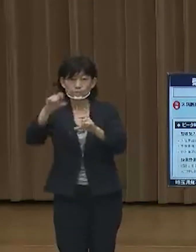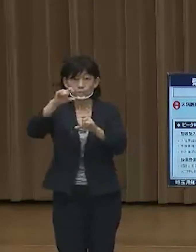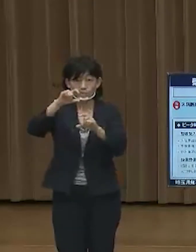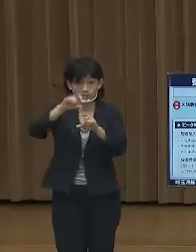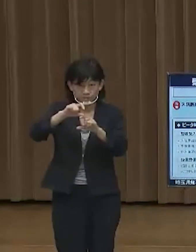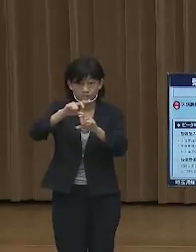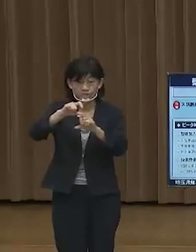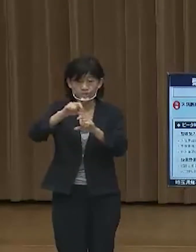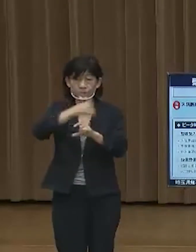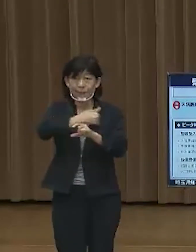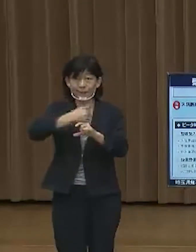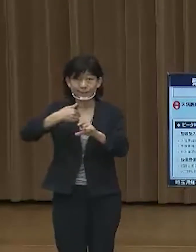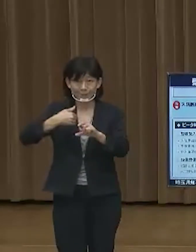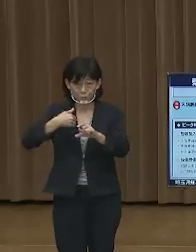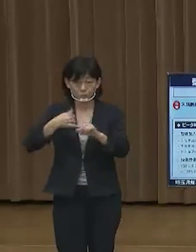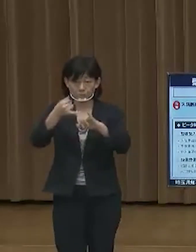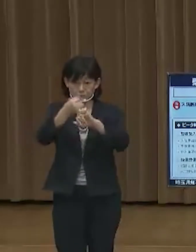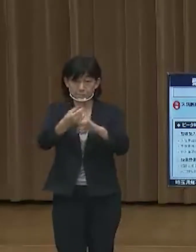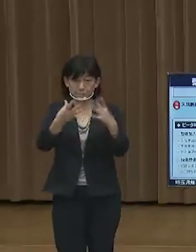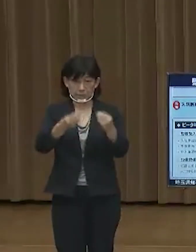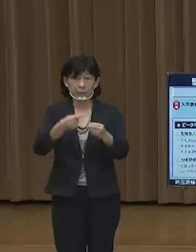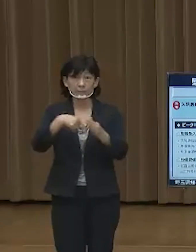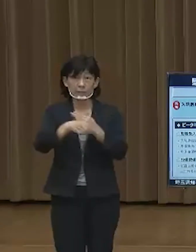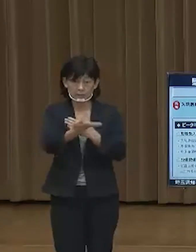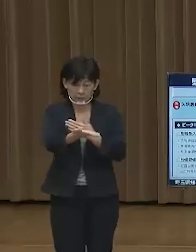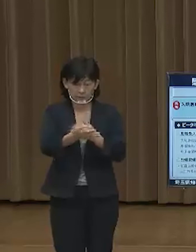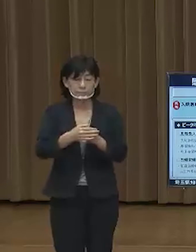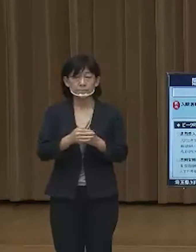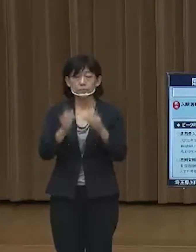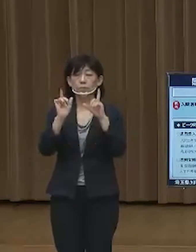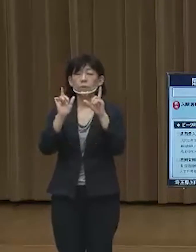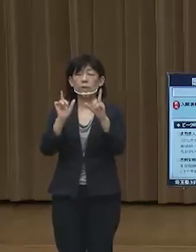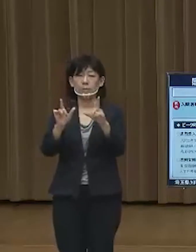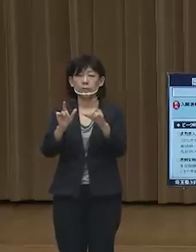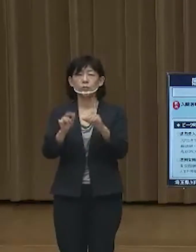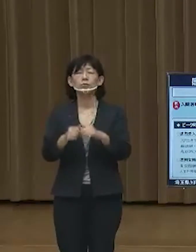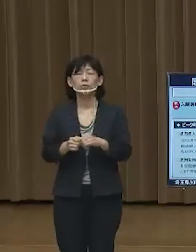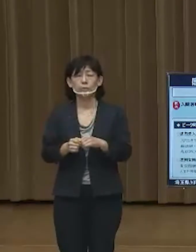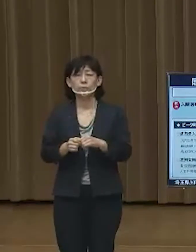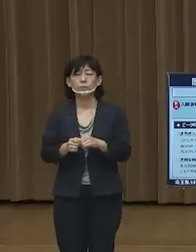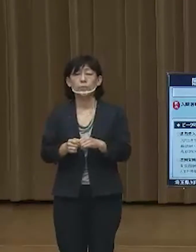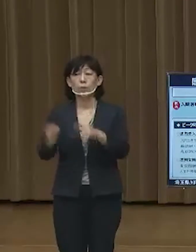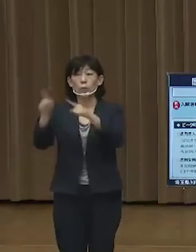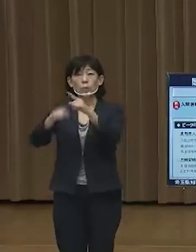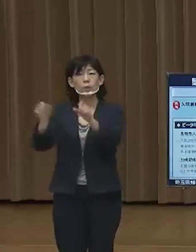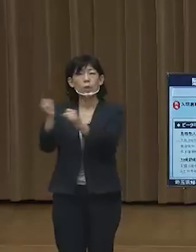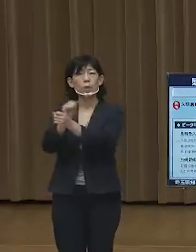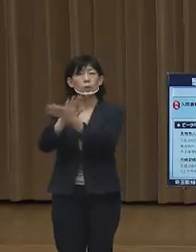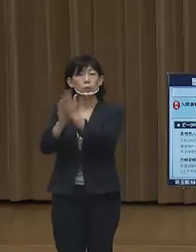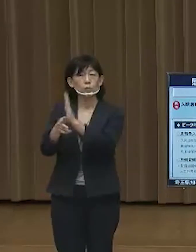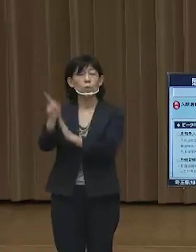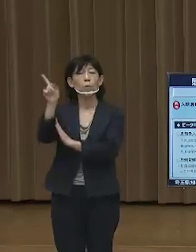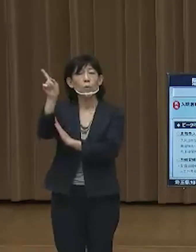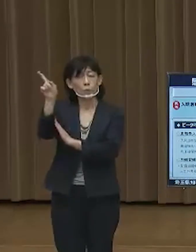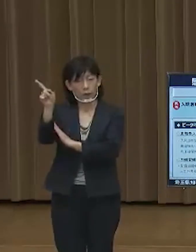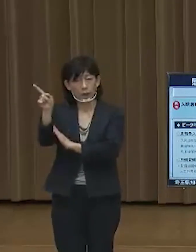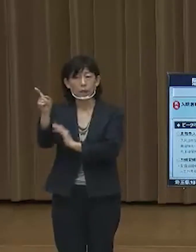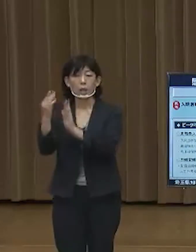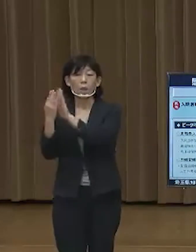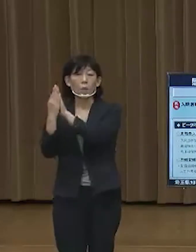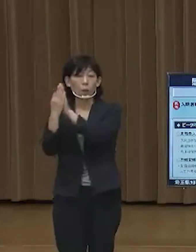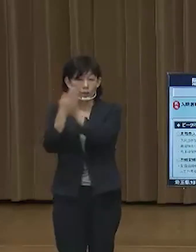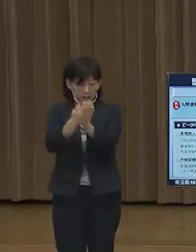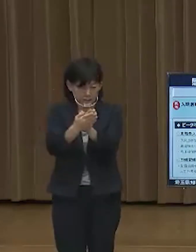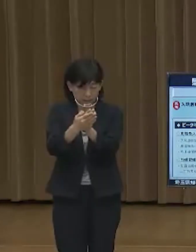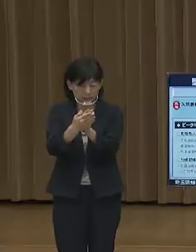ていう理解でいいのかどうかって、はい、そういう意味です。 確保の定義ですけれども、ご存知の通り、その厚労省が言うようなお願いしてから1週間